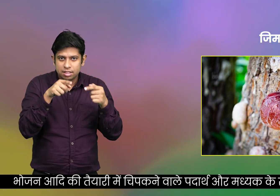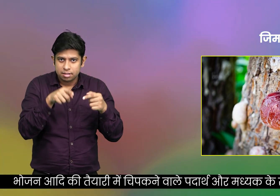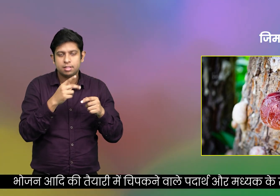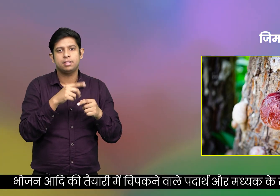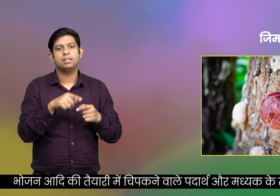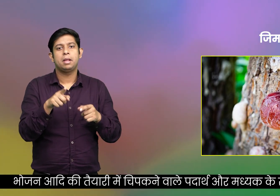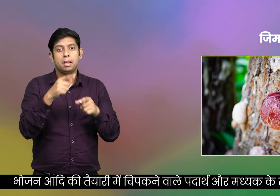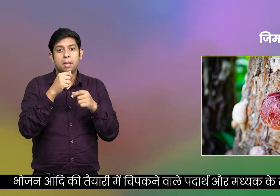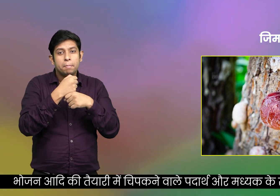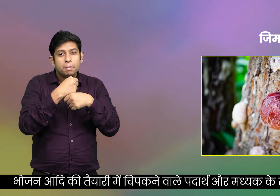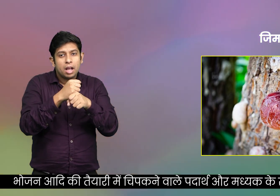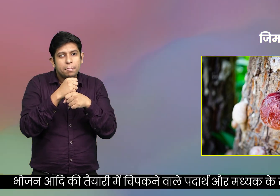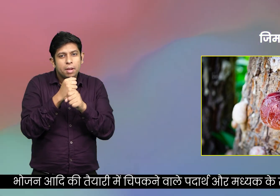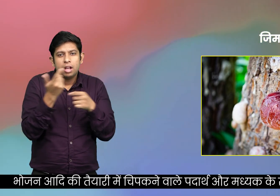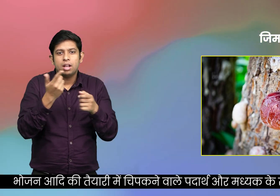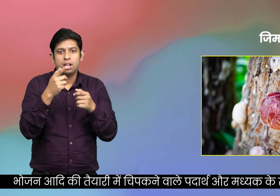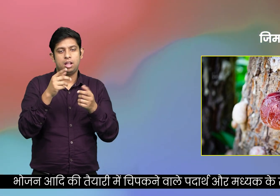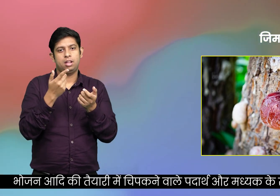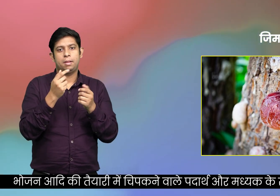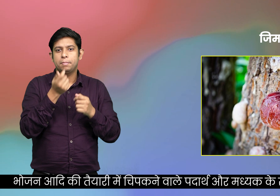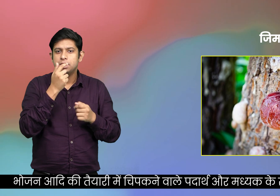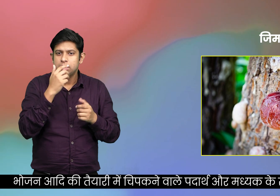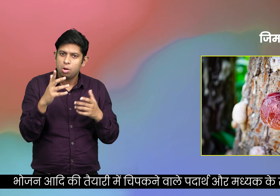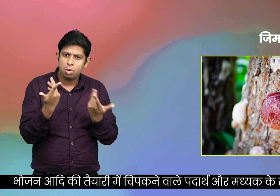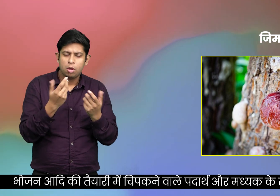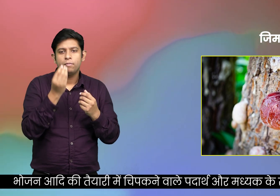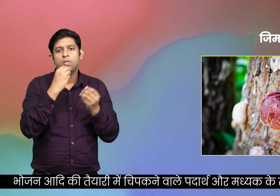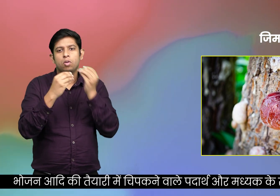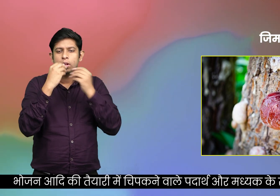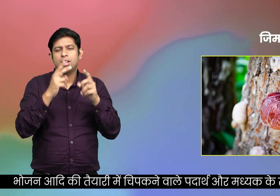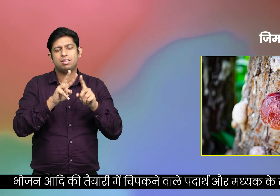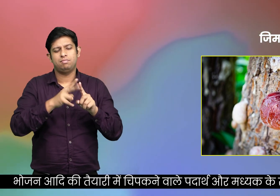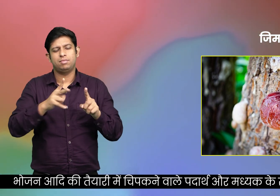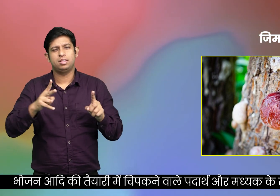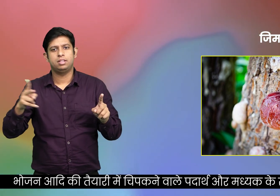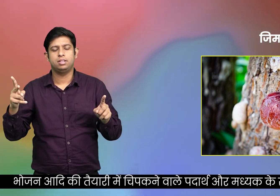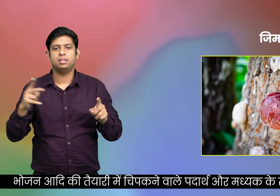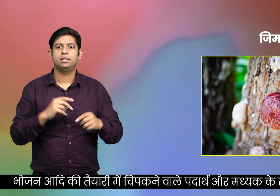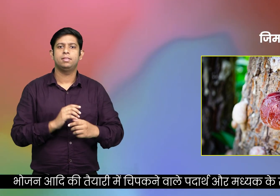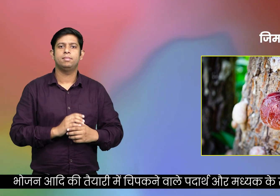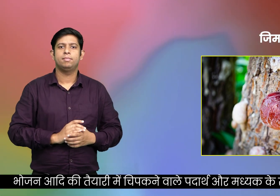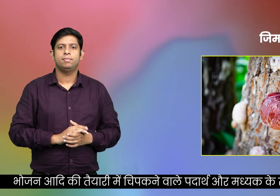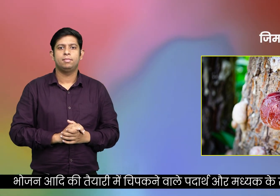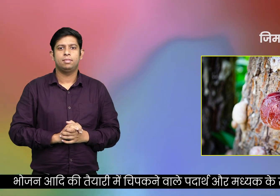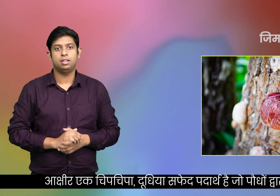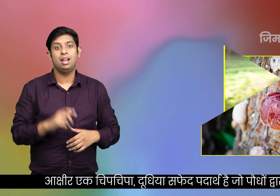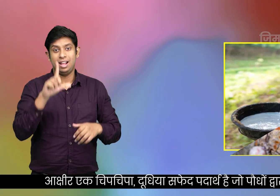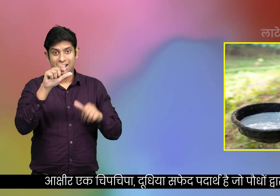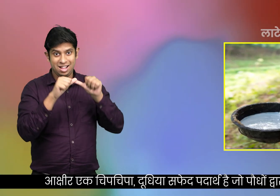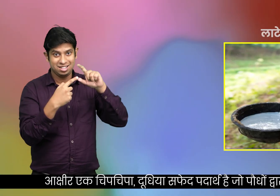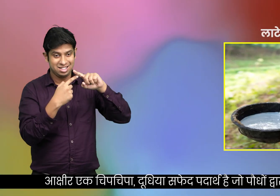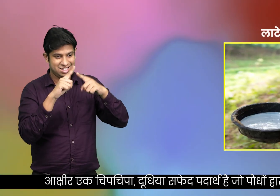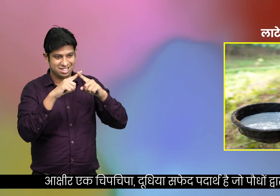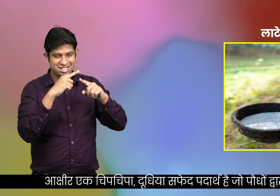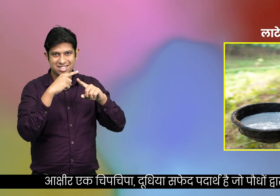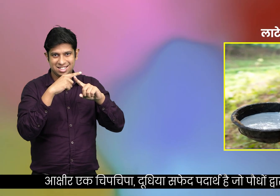चिपकाने वाले पदार्थ और मध्यक के रूप में उपयोग किए जाते हैं। आशीर एक